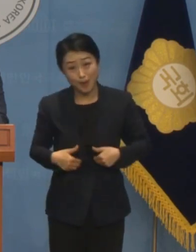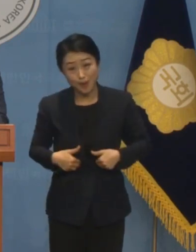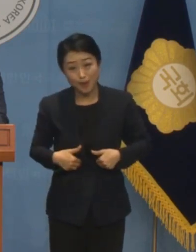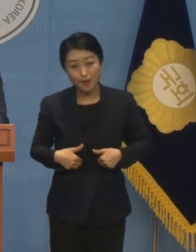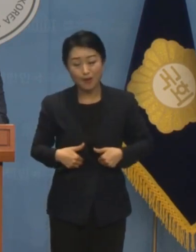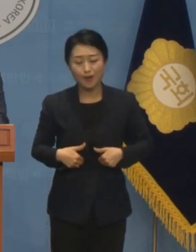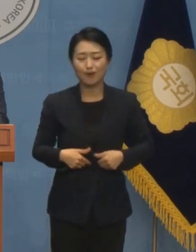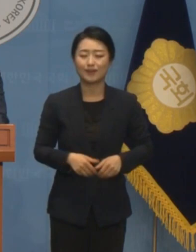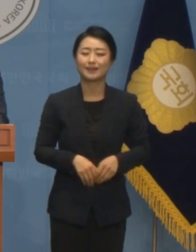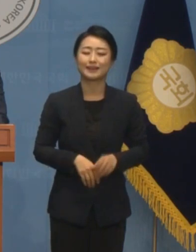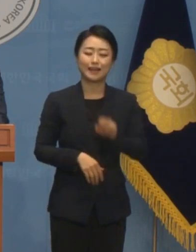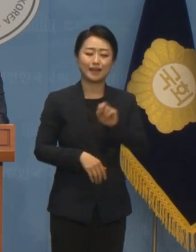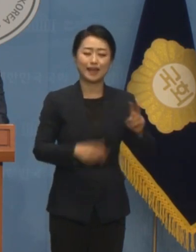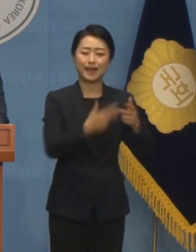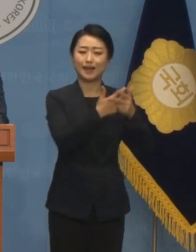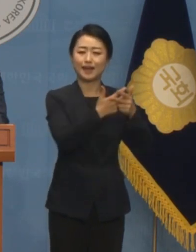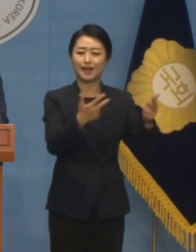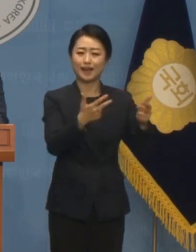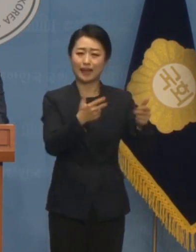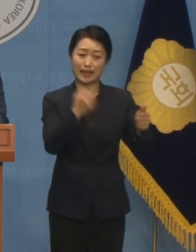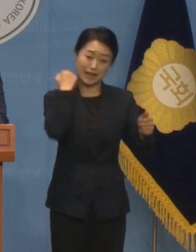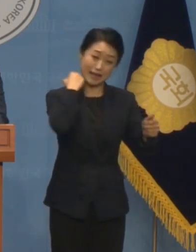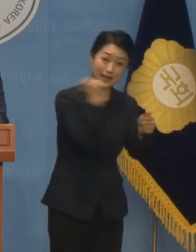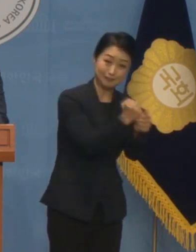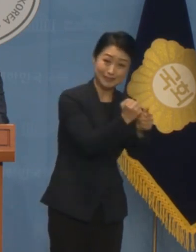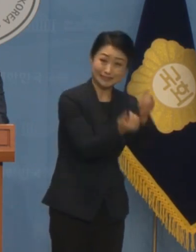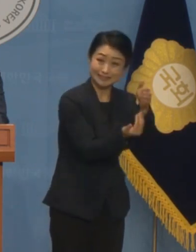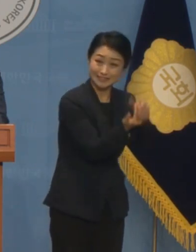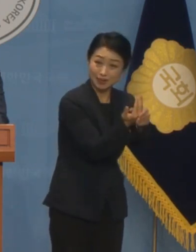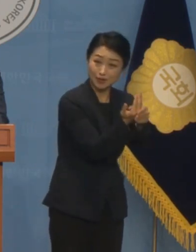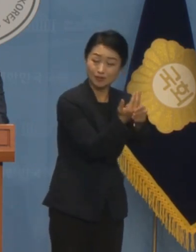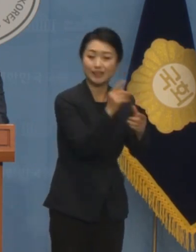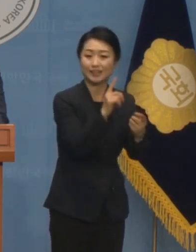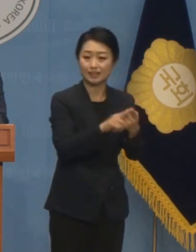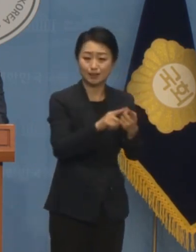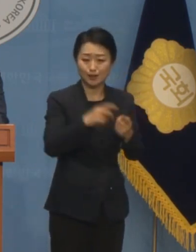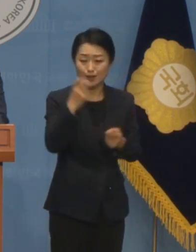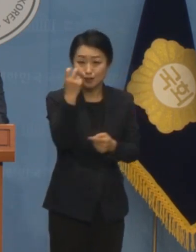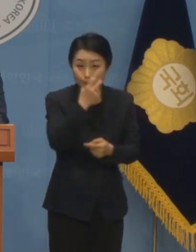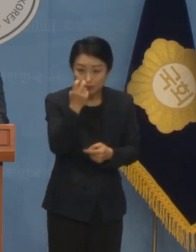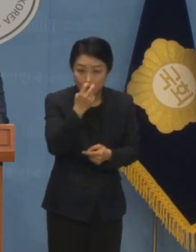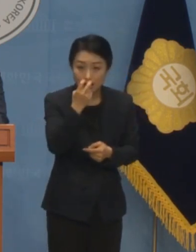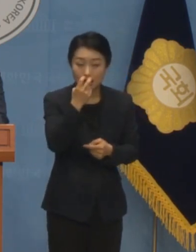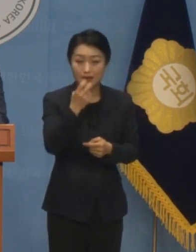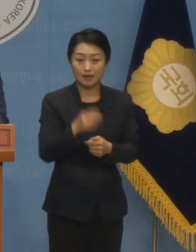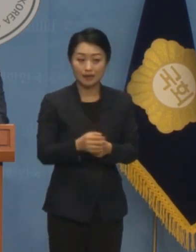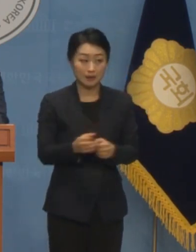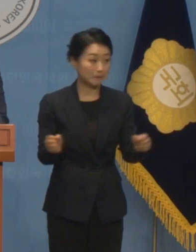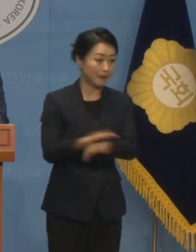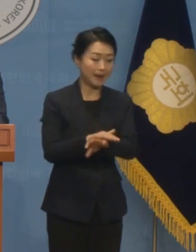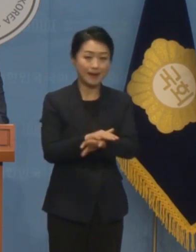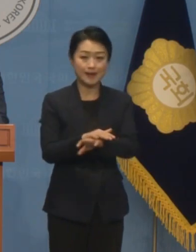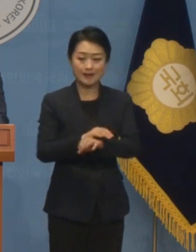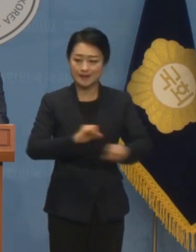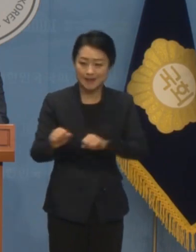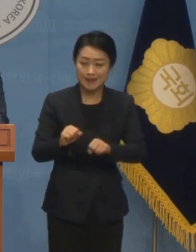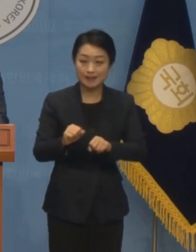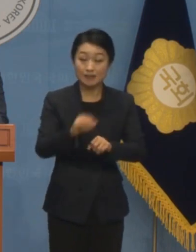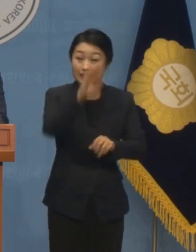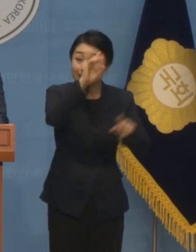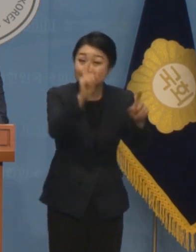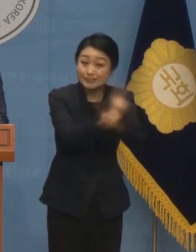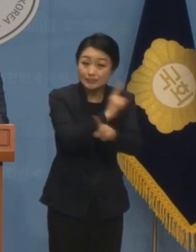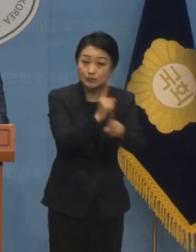건의위원회는 야당 대표의 암살 미수 사건을 부실 수사한 데 이어 암살 미수 피해자의